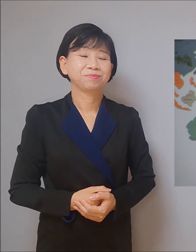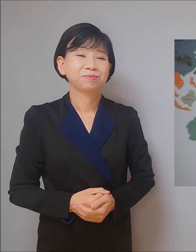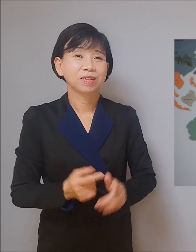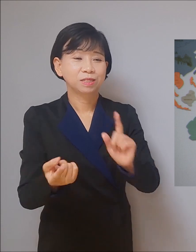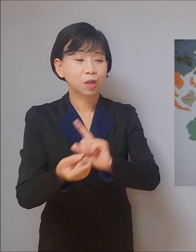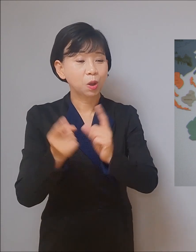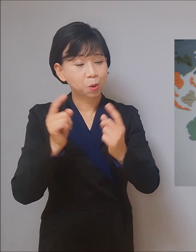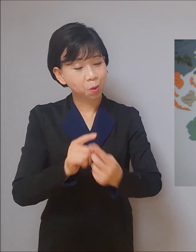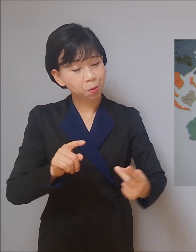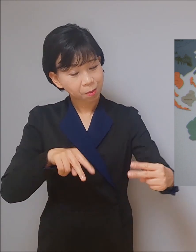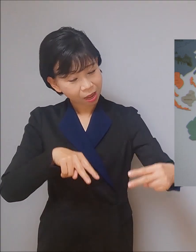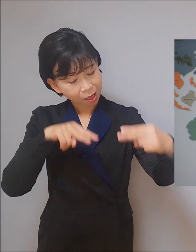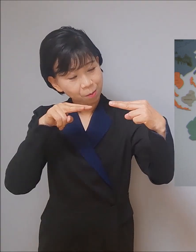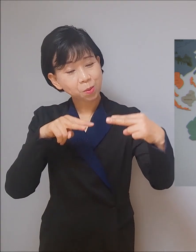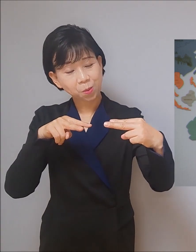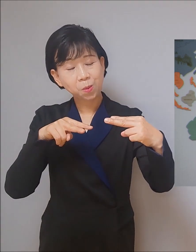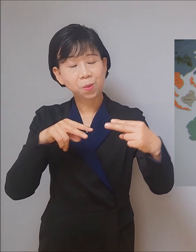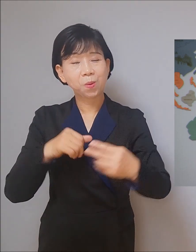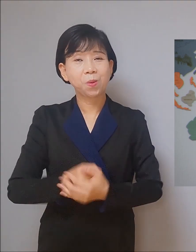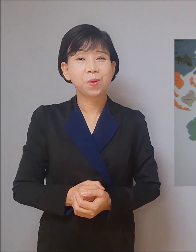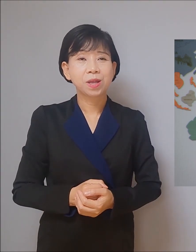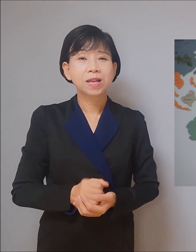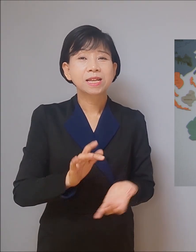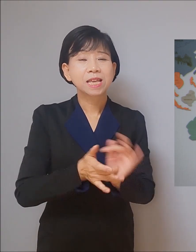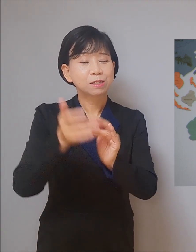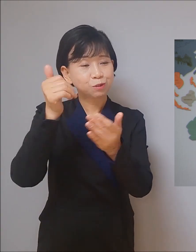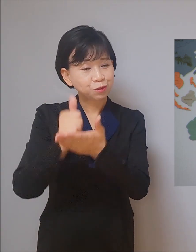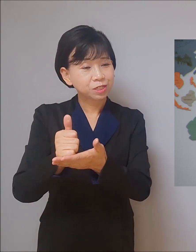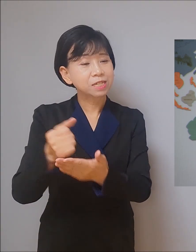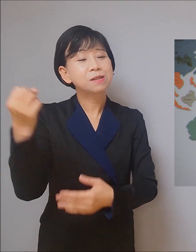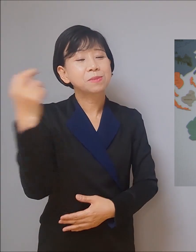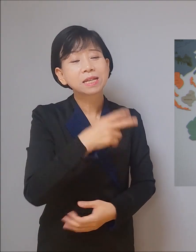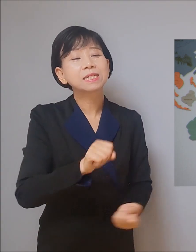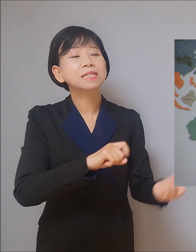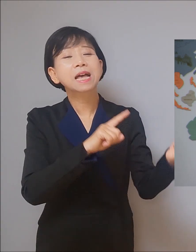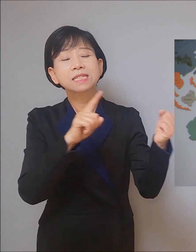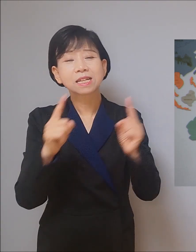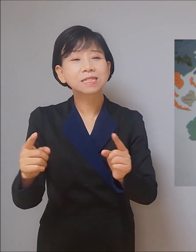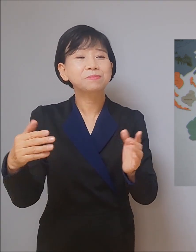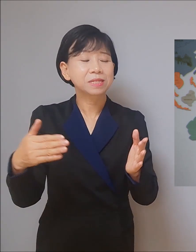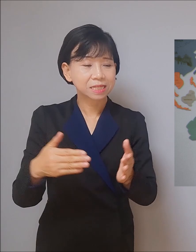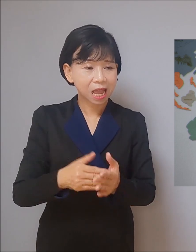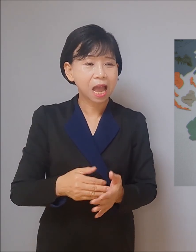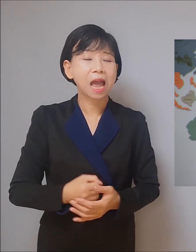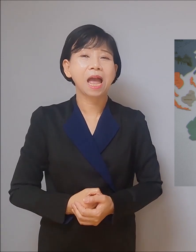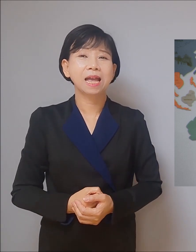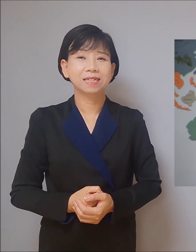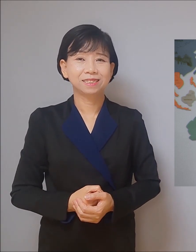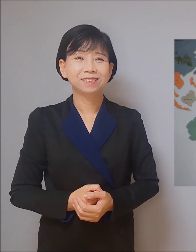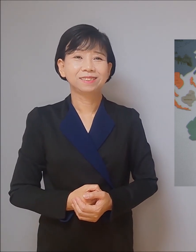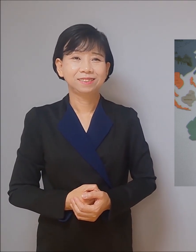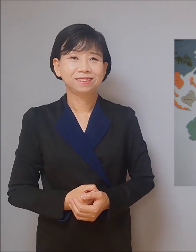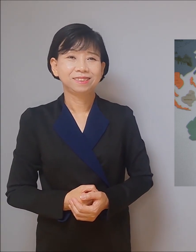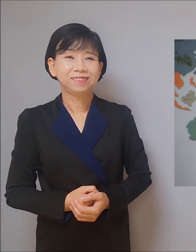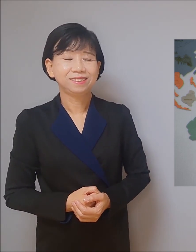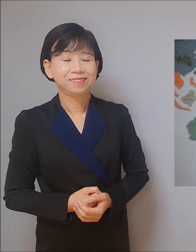옆에 분들, 앞뒤 분들을 보시고 예수님 다시 사셨습니다.